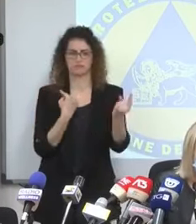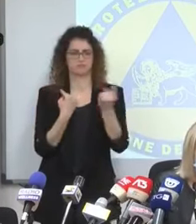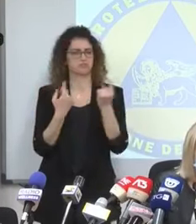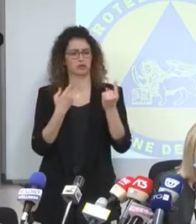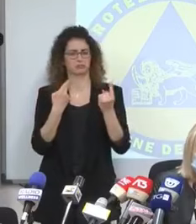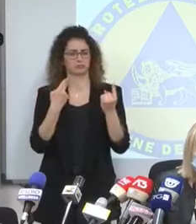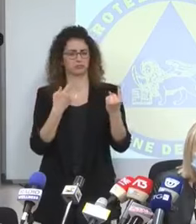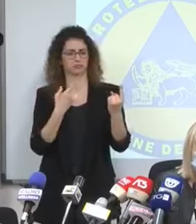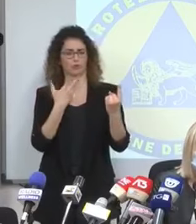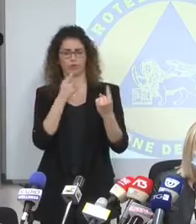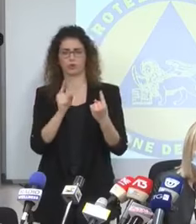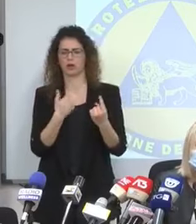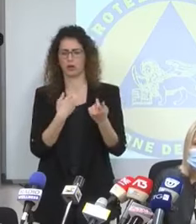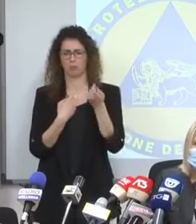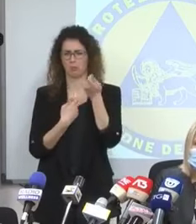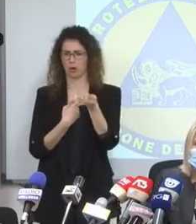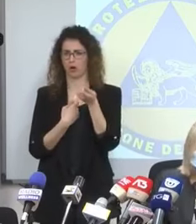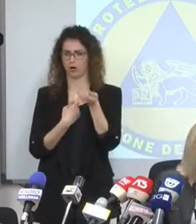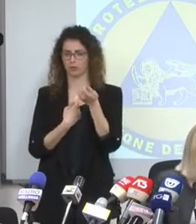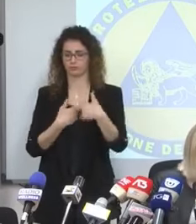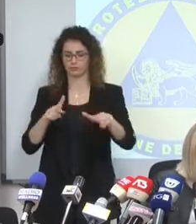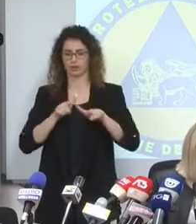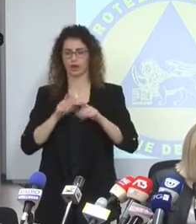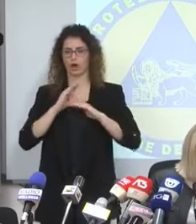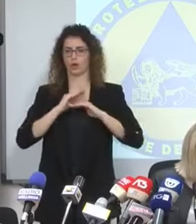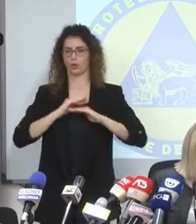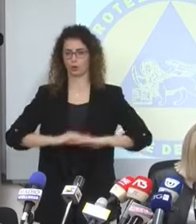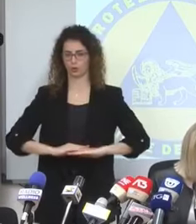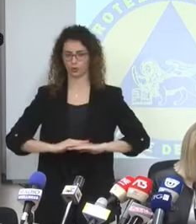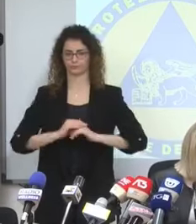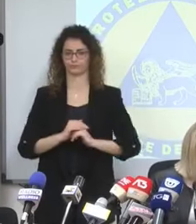state proprio poche insomma, quindi questo ci rassicura insomma.